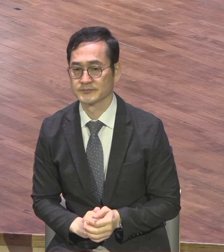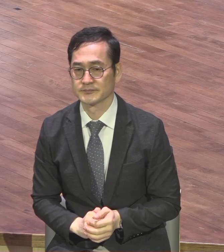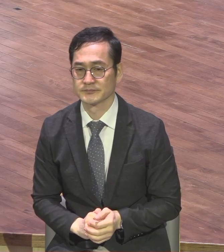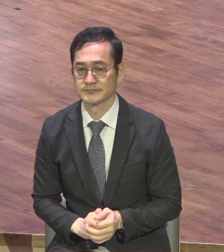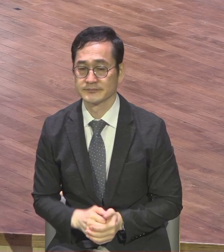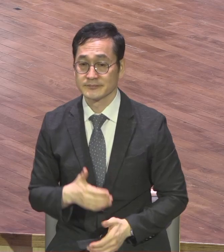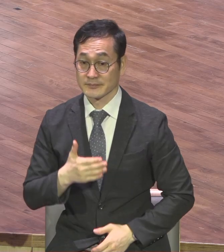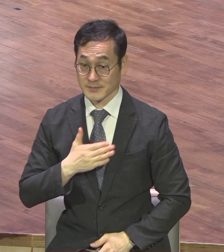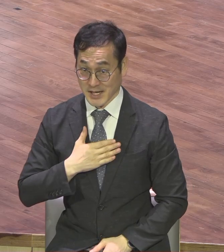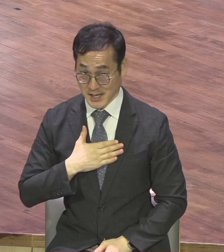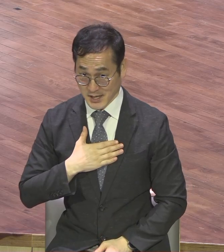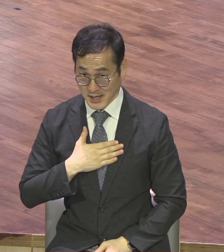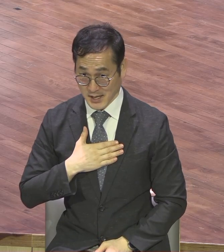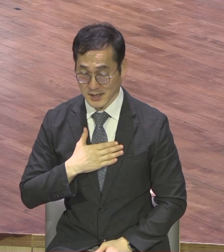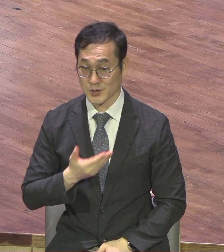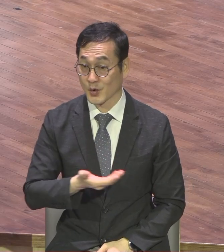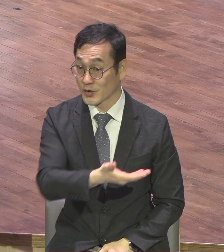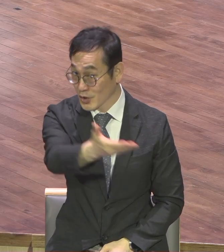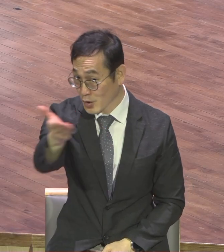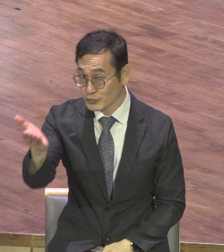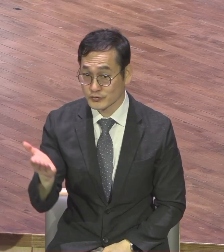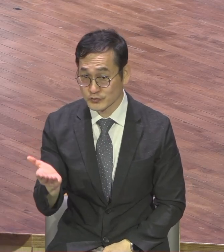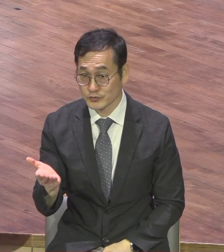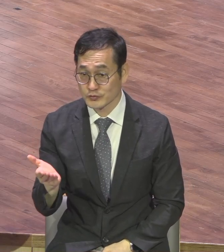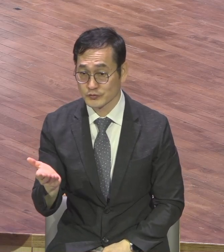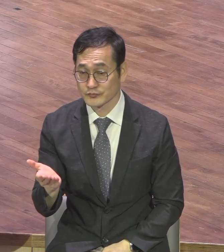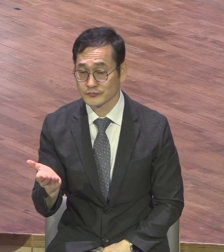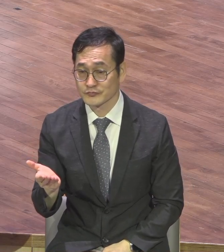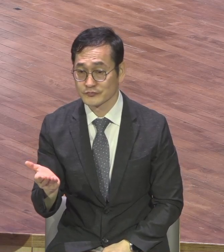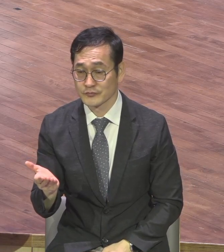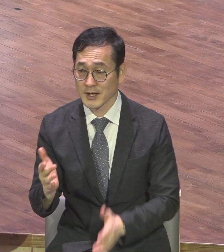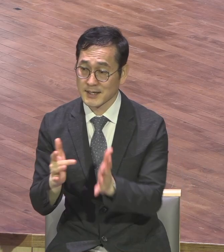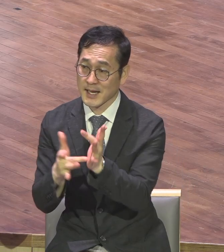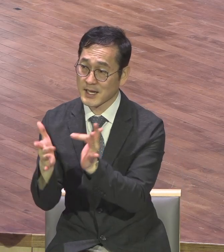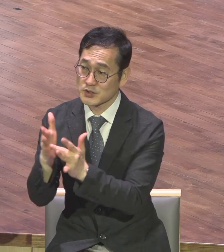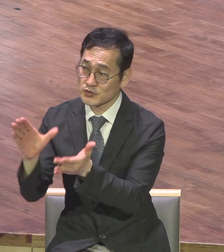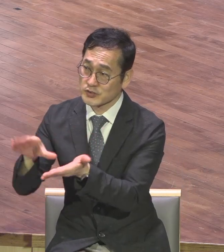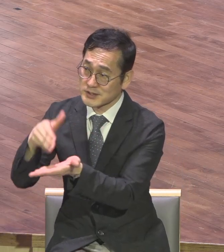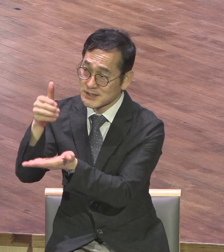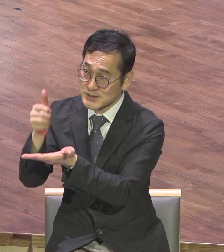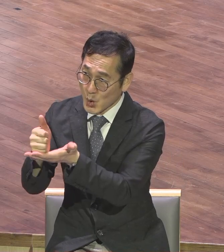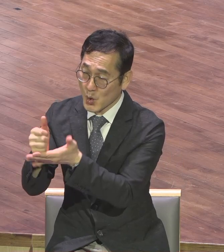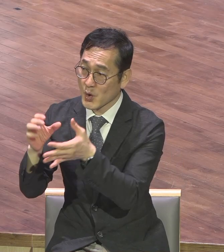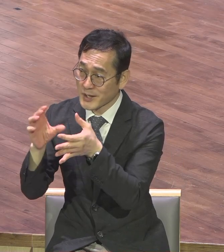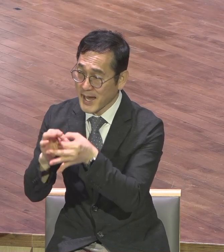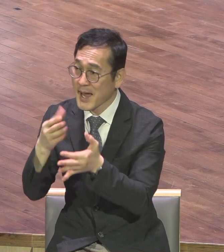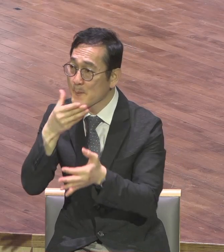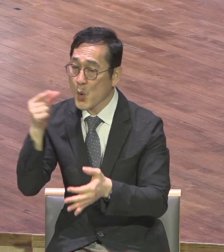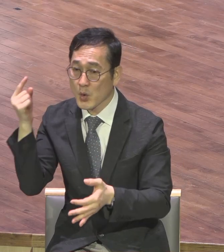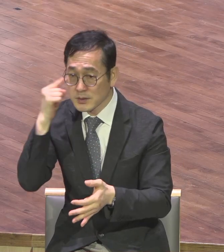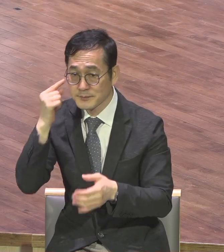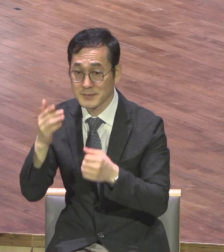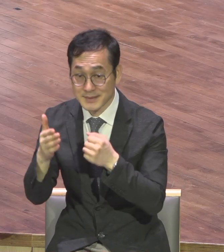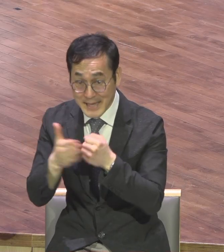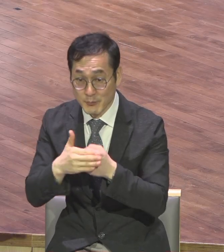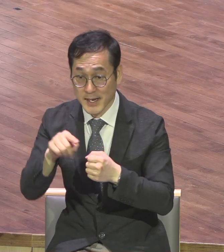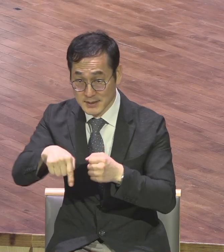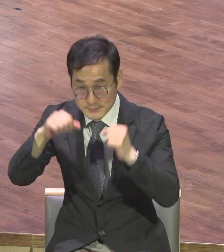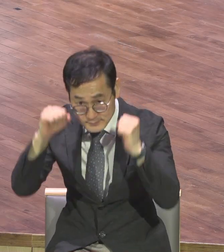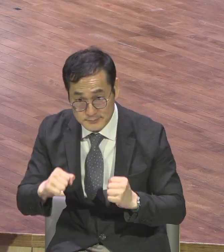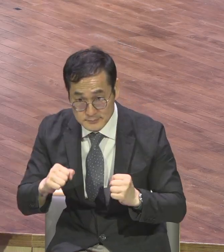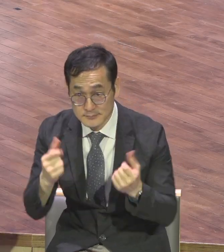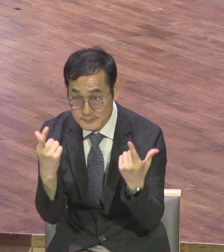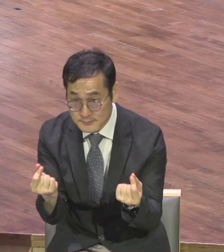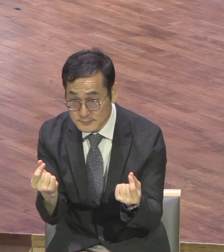설교하는 저도 말씀 듣는 여러분도 모두가 다 예수 그리스도의 복음 때문에 존재하는 것이다.